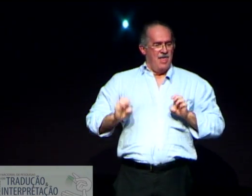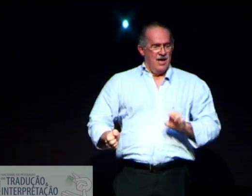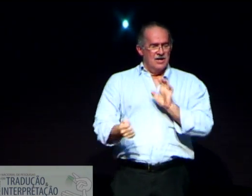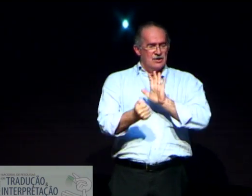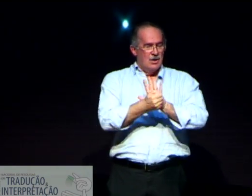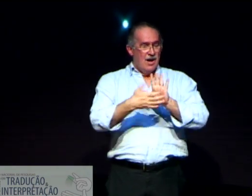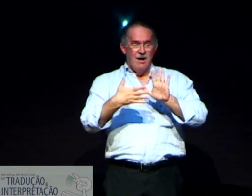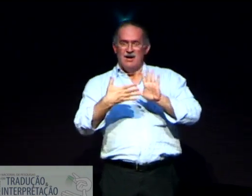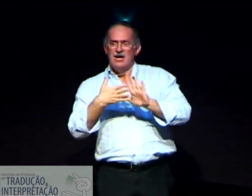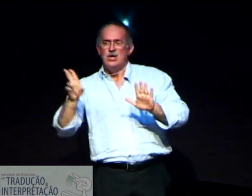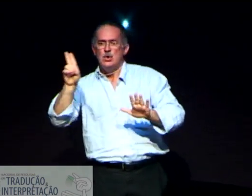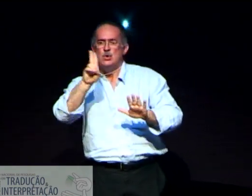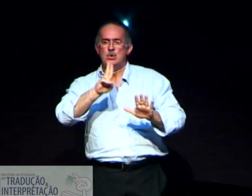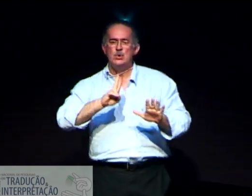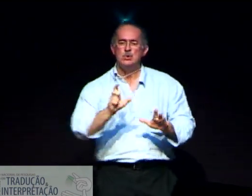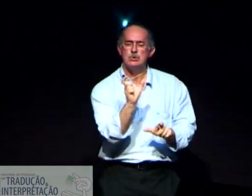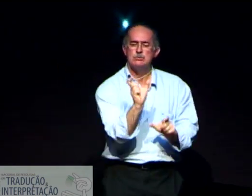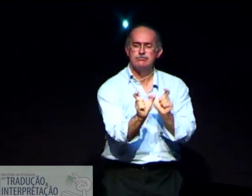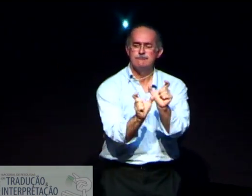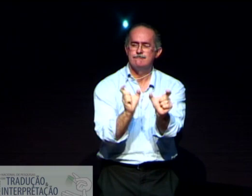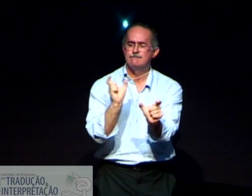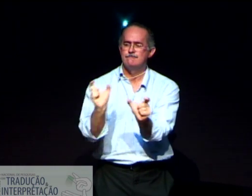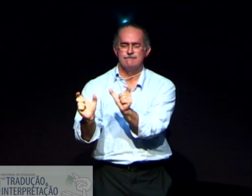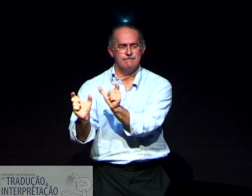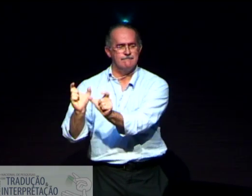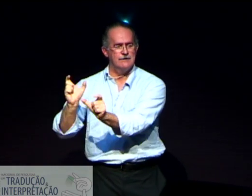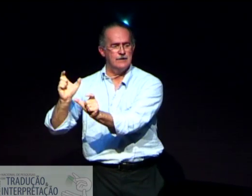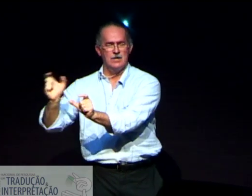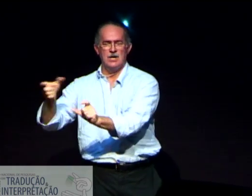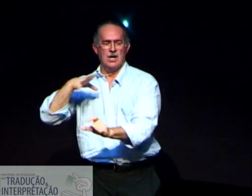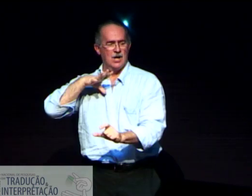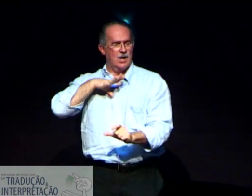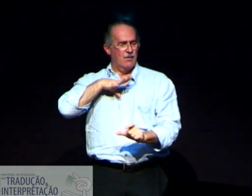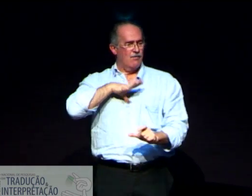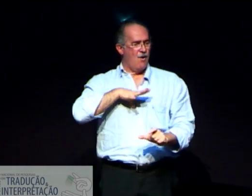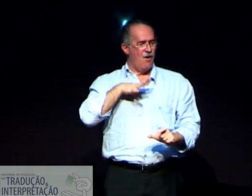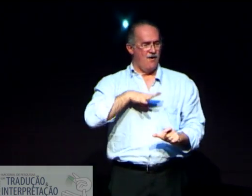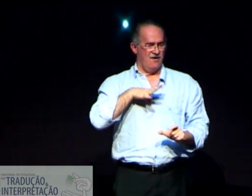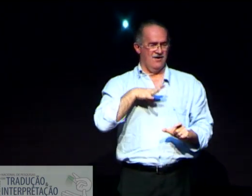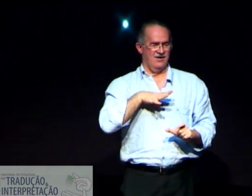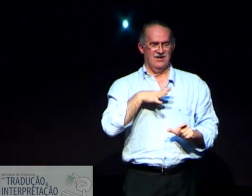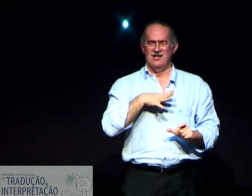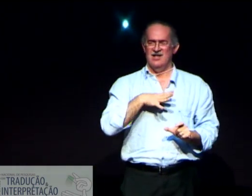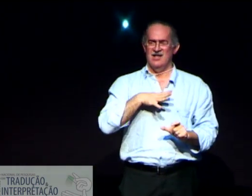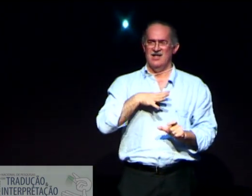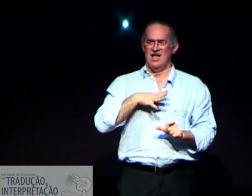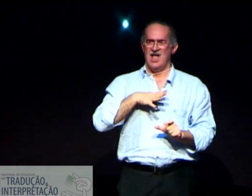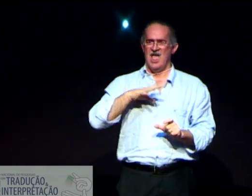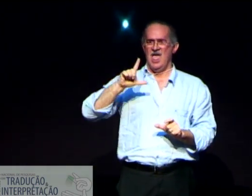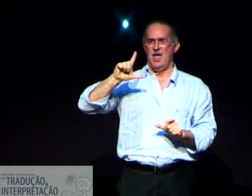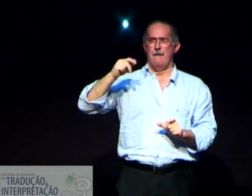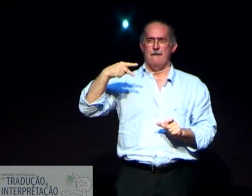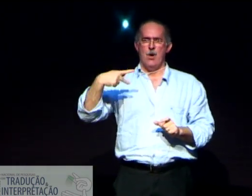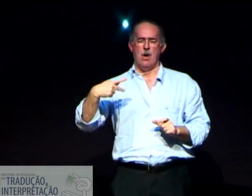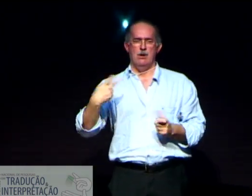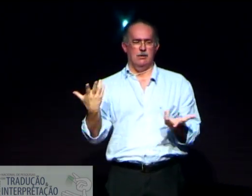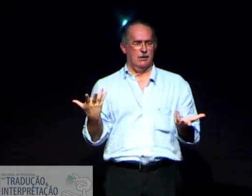Importante a gente saber também as questões éticas do uso dos termos no português.